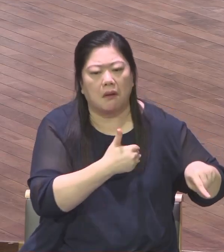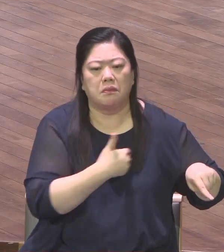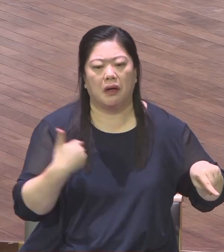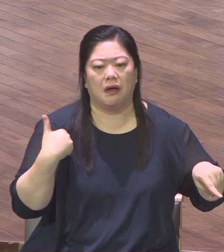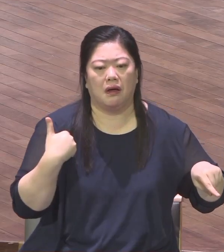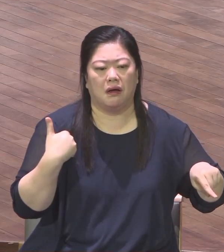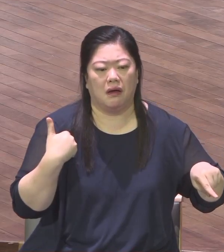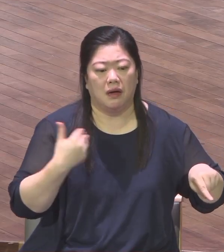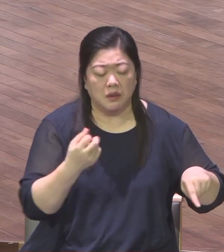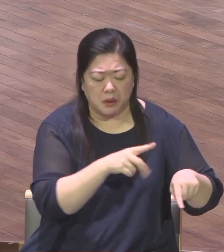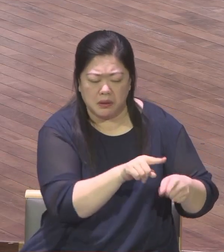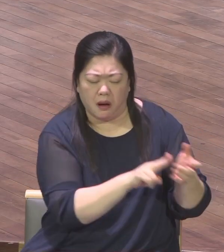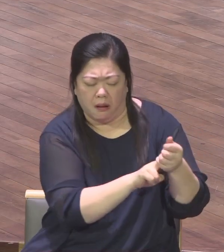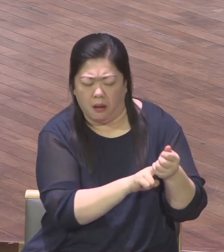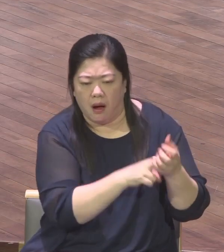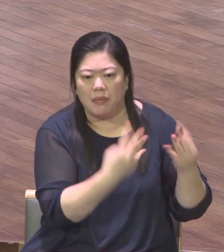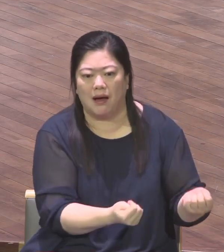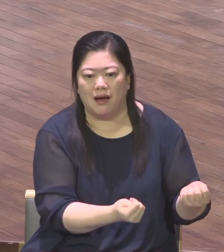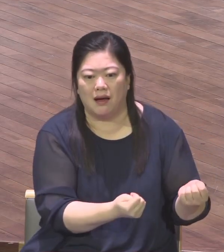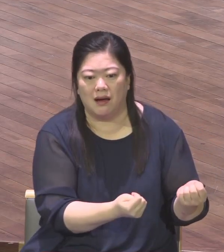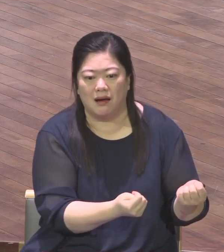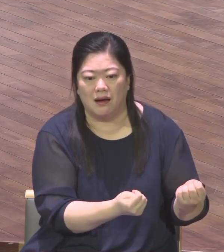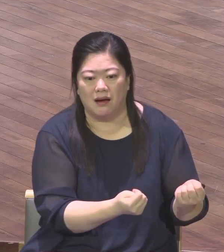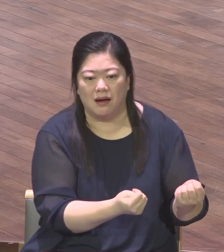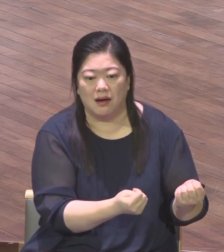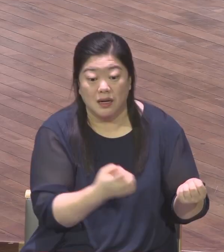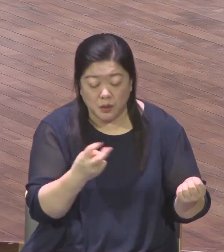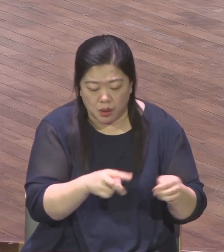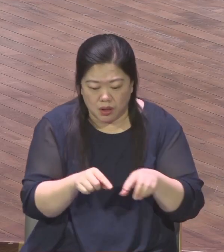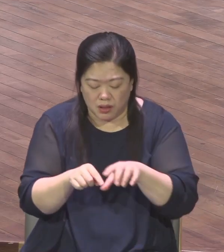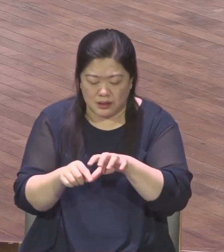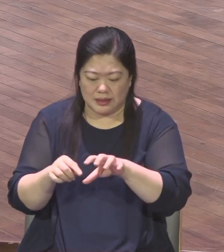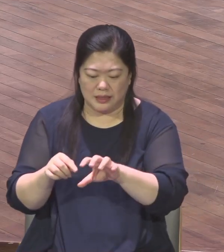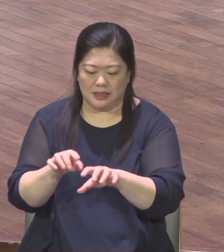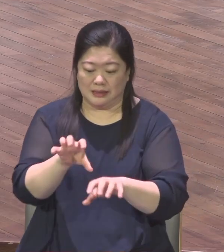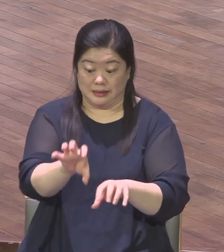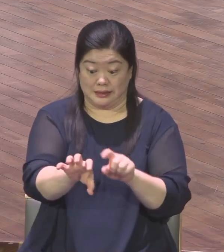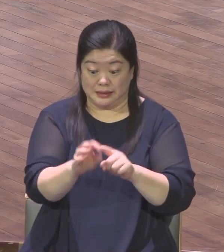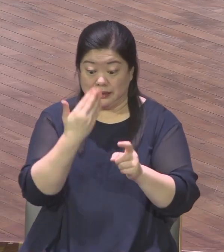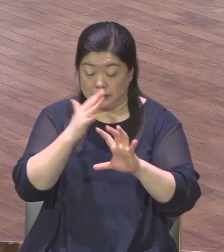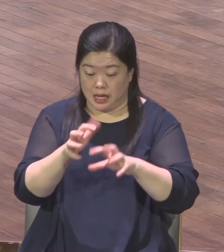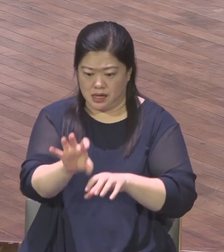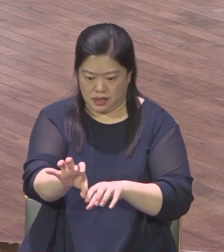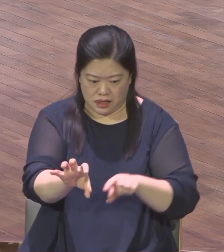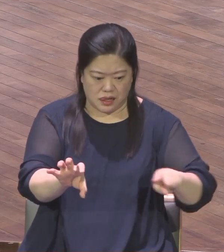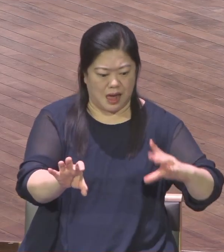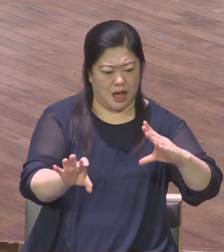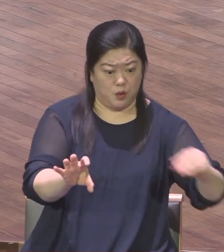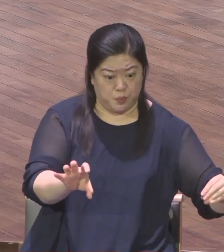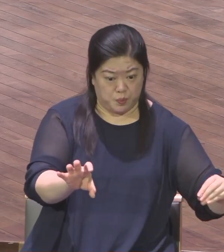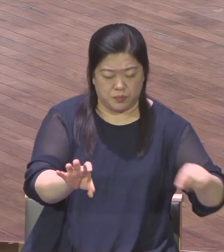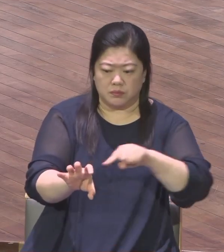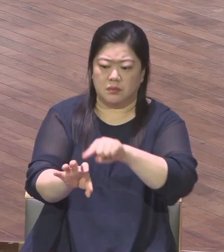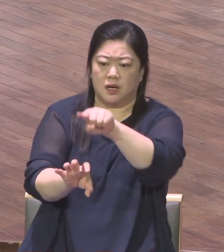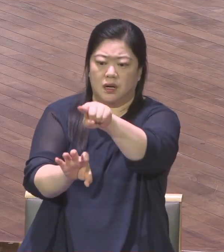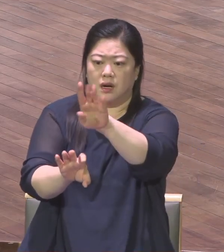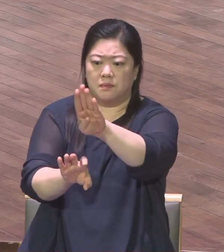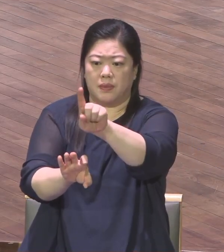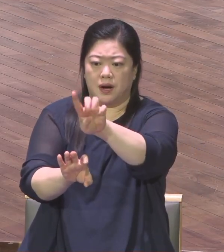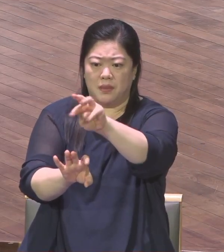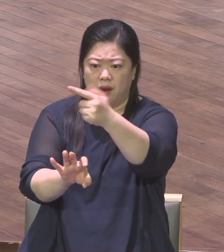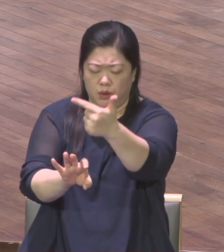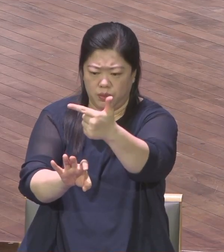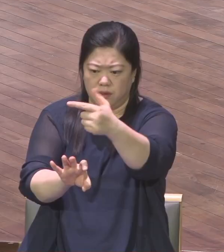피하기가 좋고 조금 애굽이 그 당시에 세력이 좀 약해 있지만 그래도 강대국이고 특별히